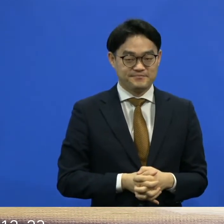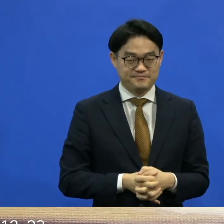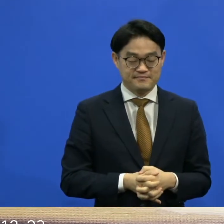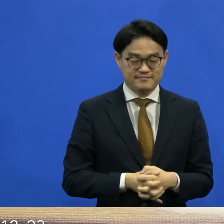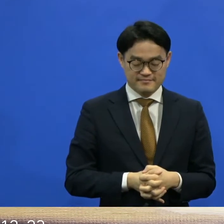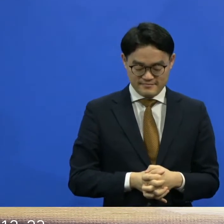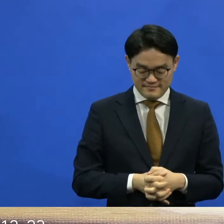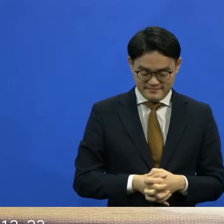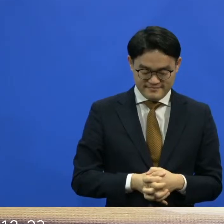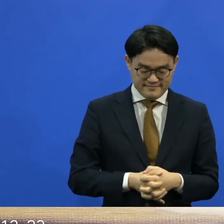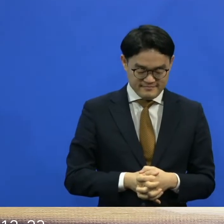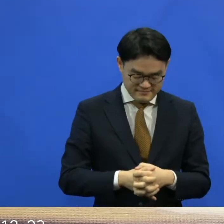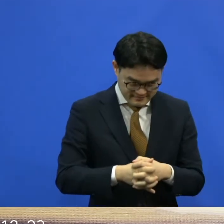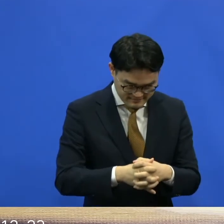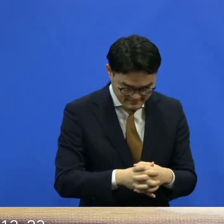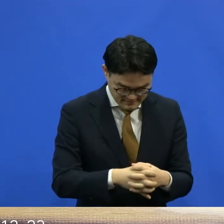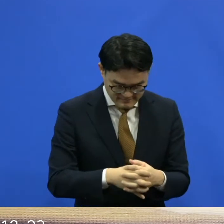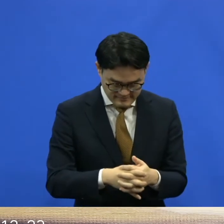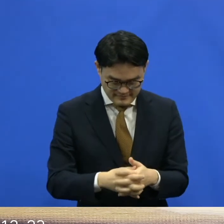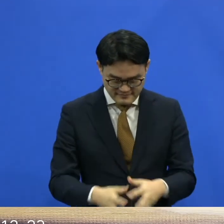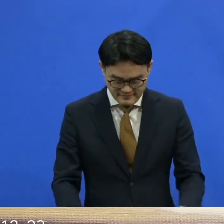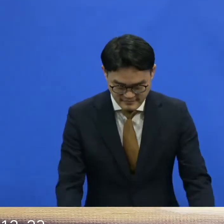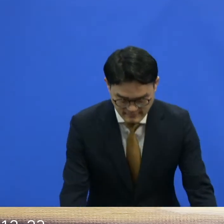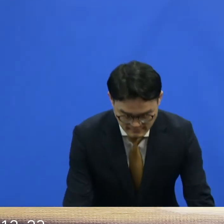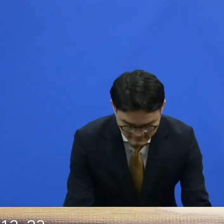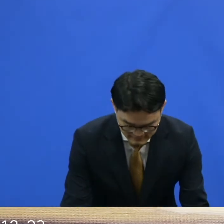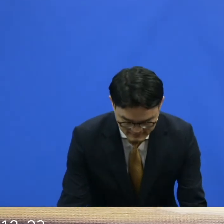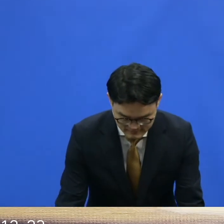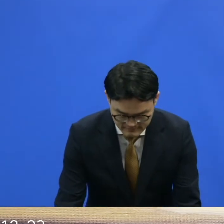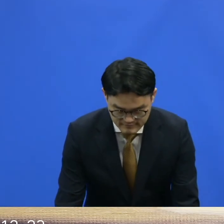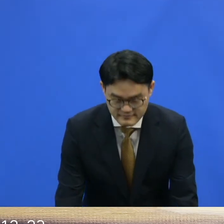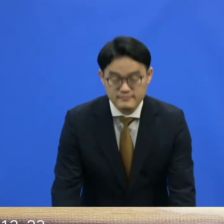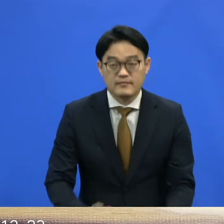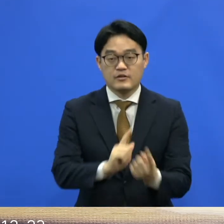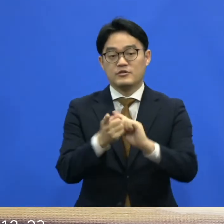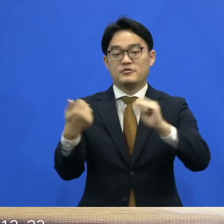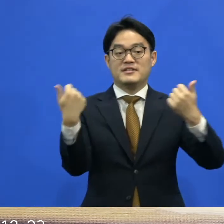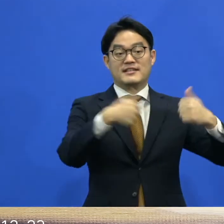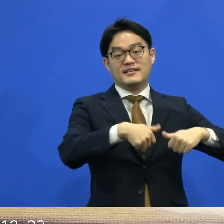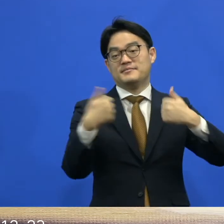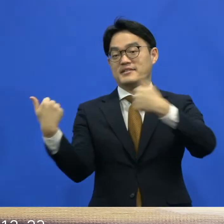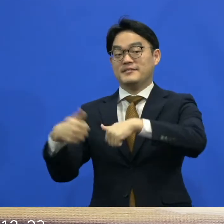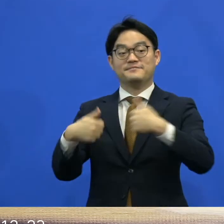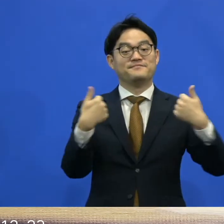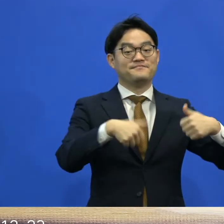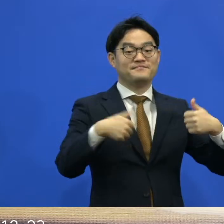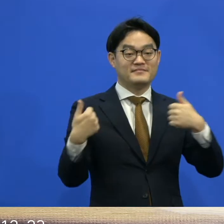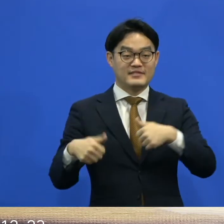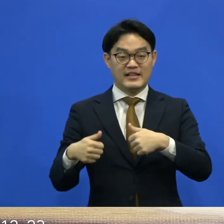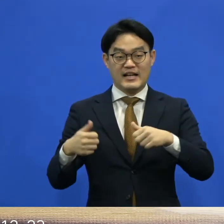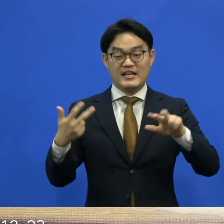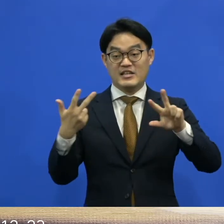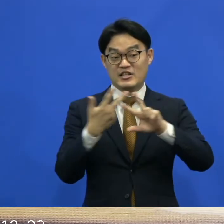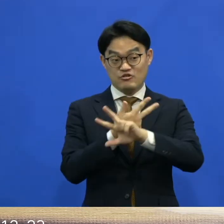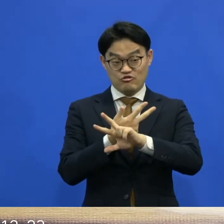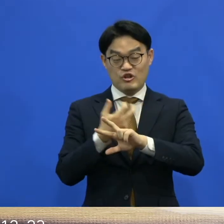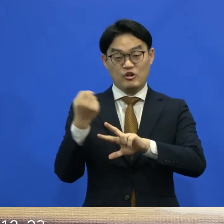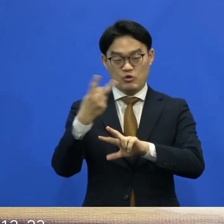예쁜 친구들이 앉아 있습니다. 자, 우리 앞뒤 좌우로 인사 나누겠습니다. 또 한 주간